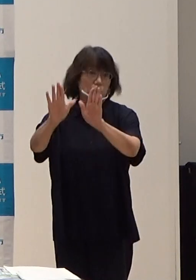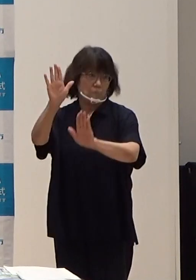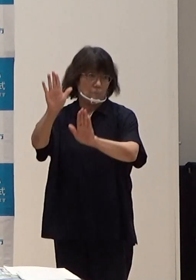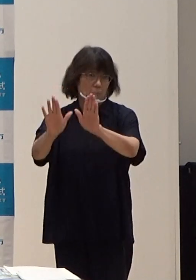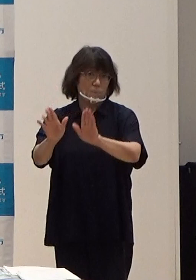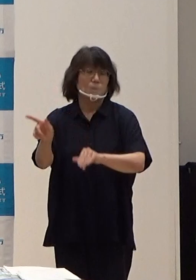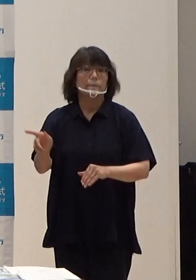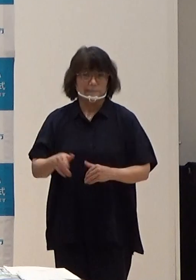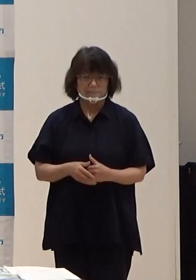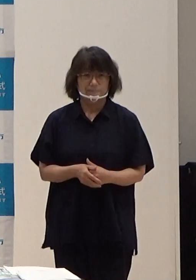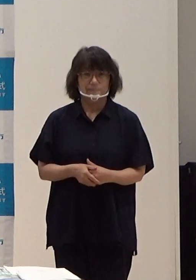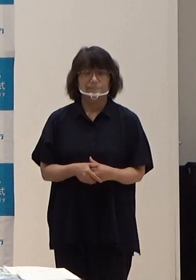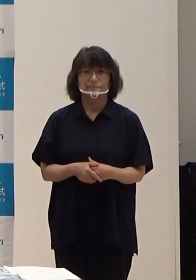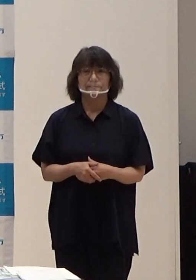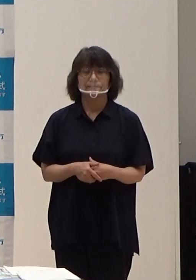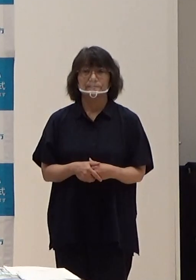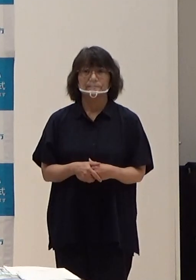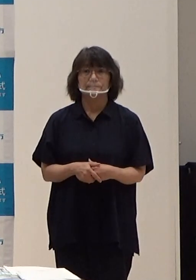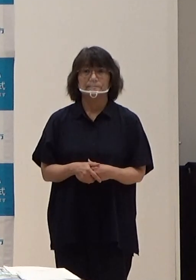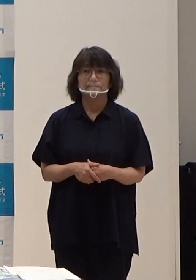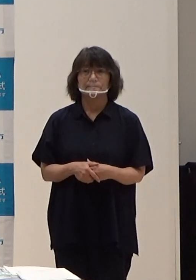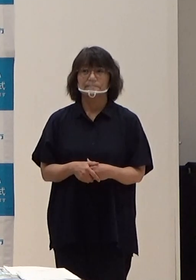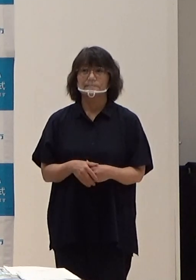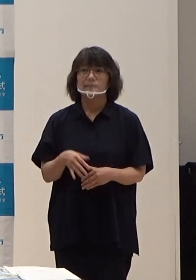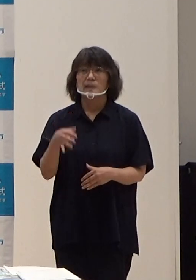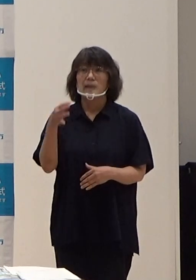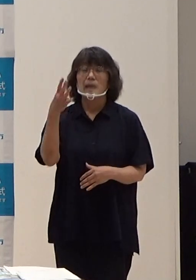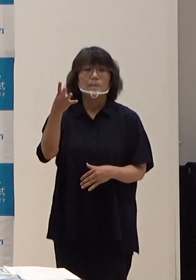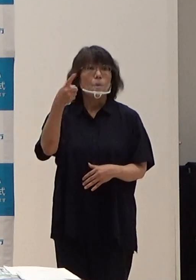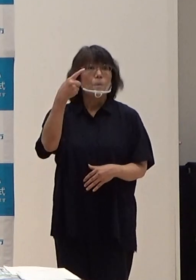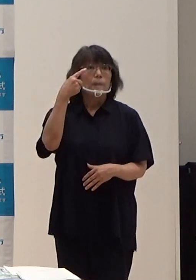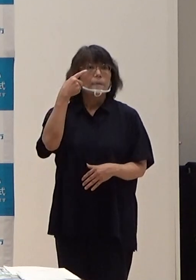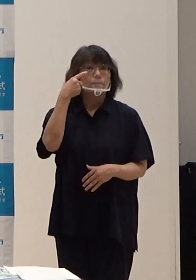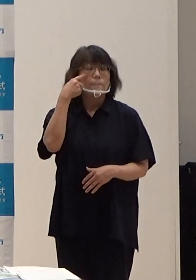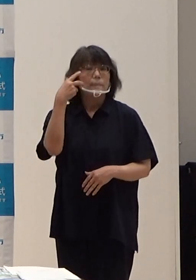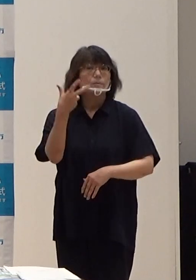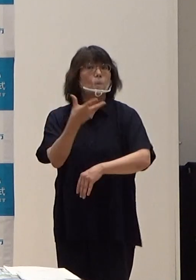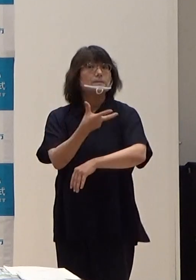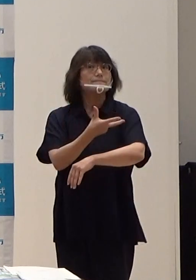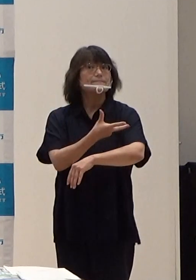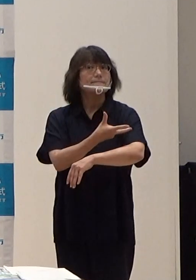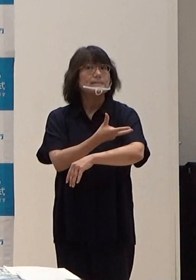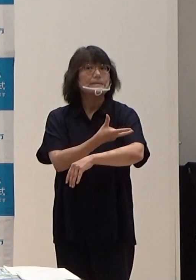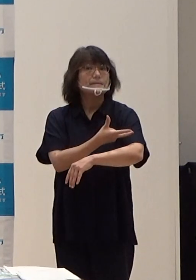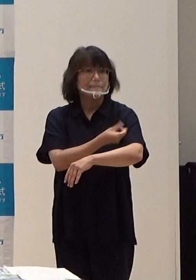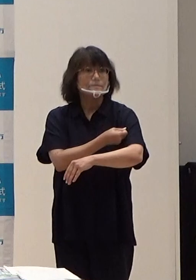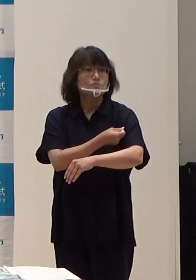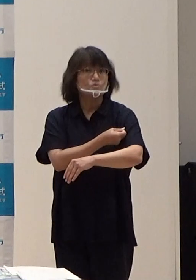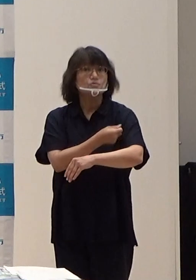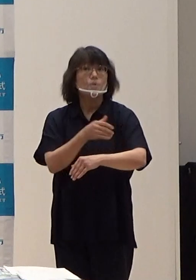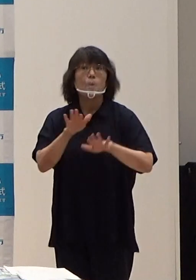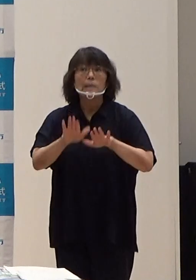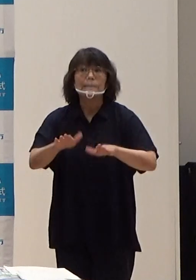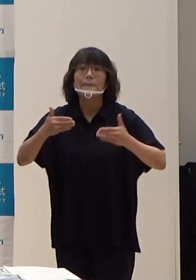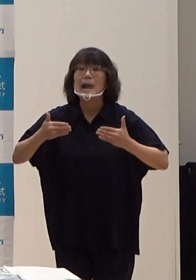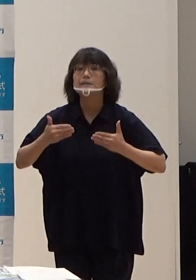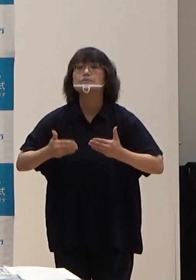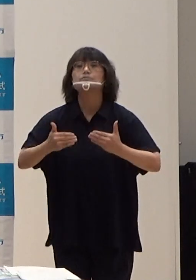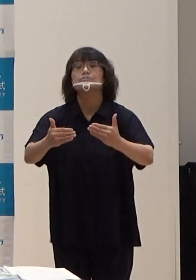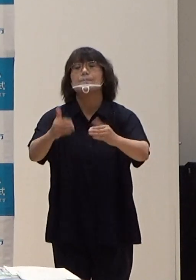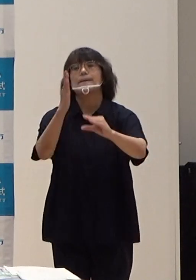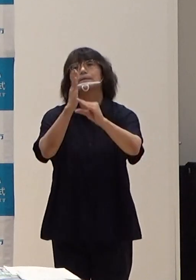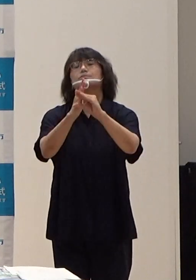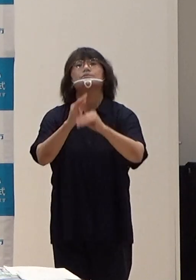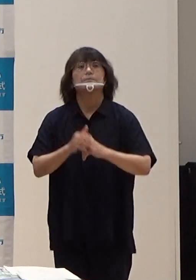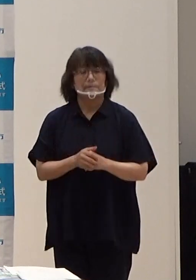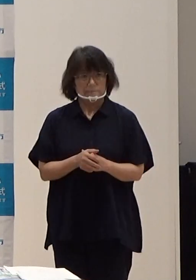、このように4回目も接種をどんどん進めておりますので、ぜひご